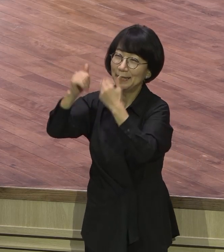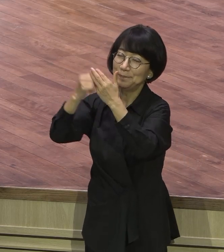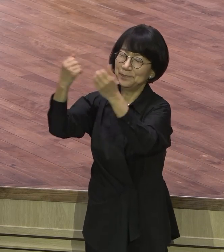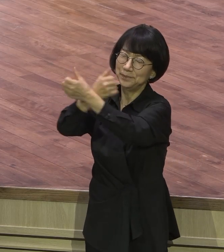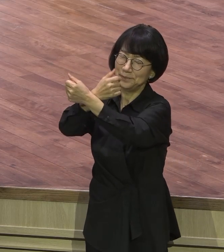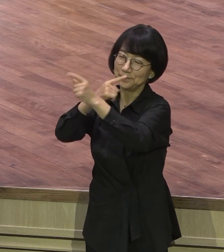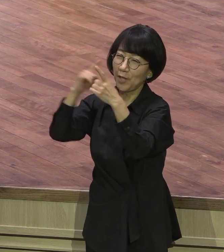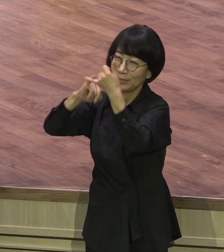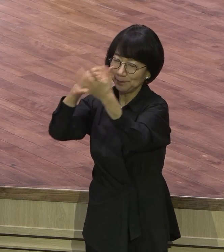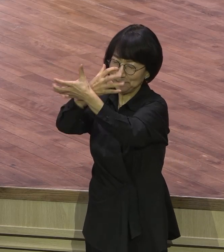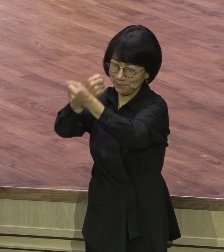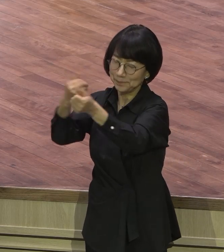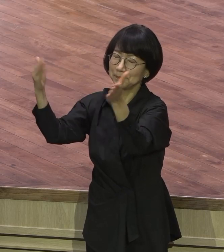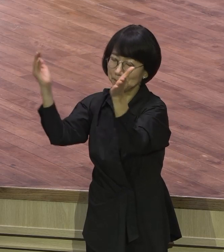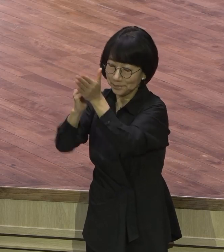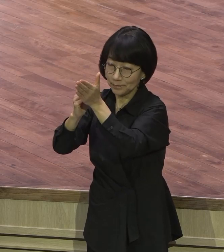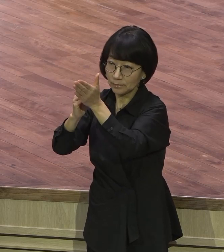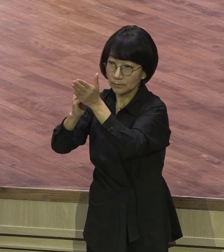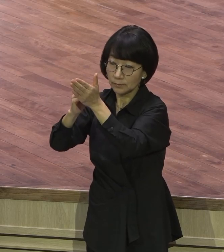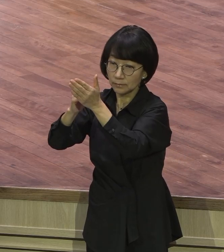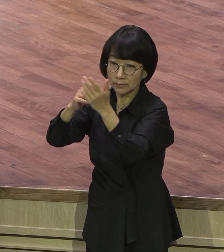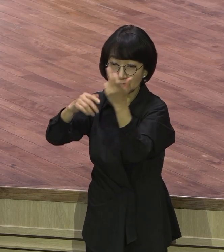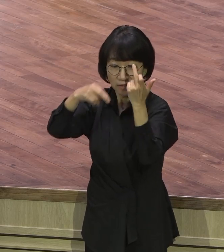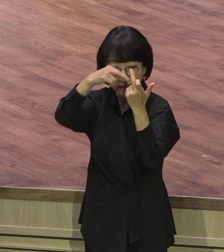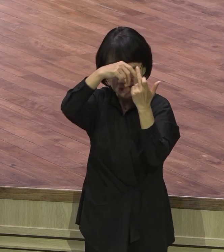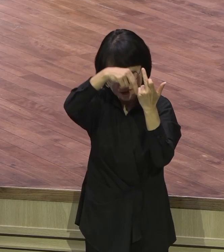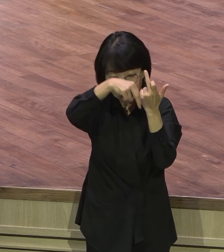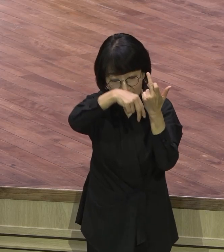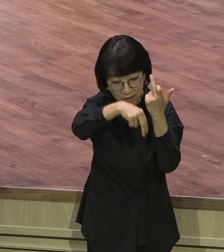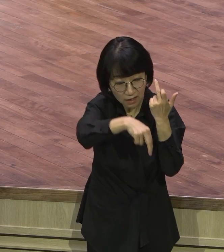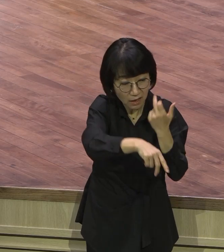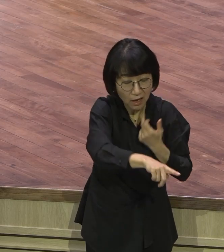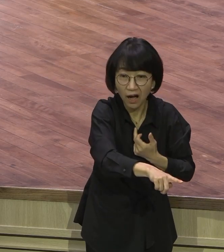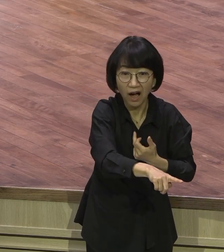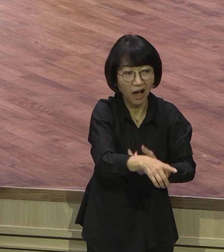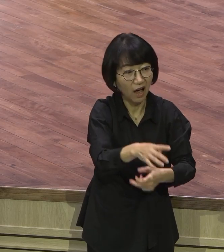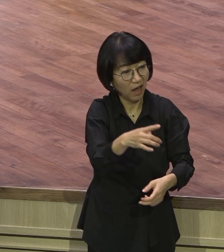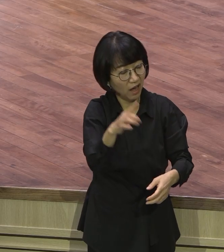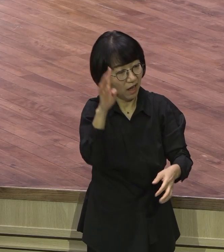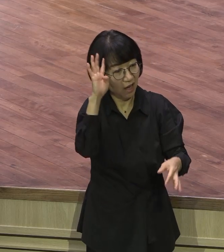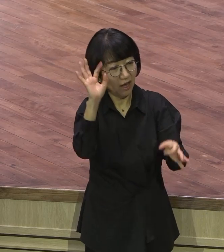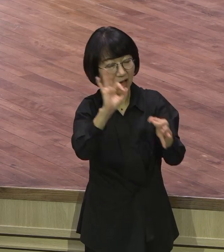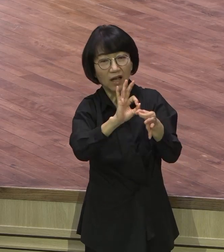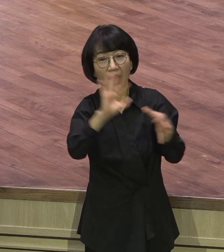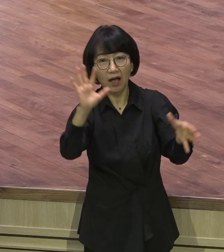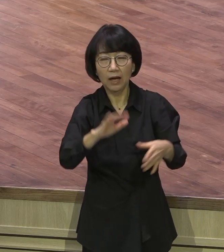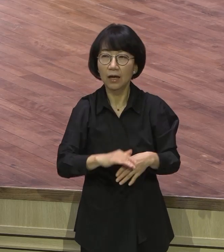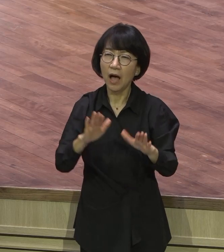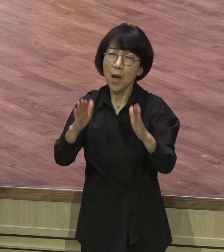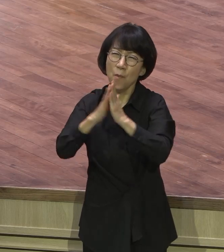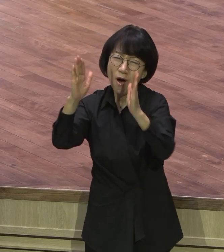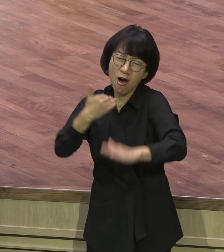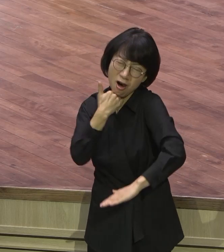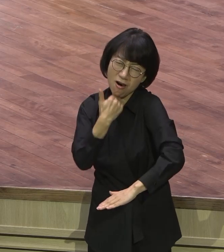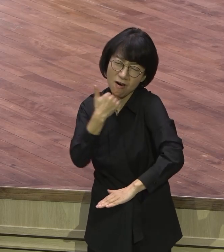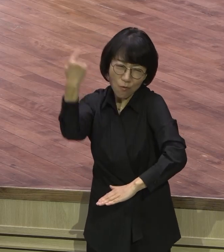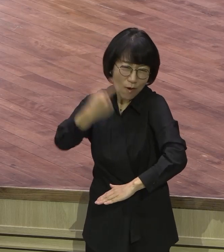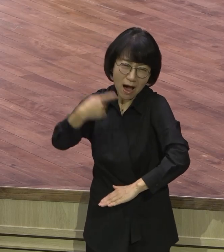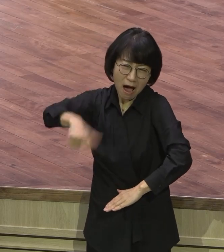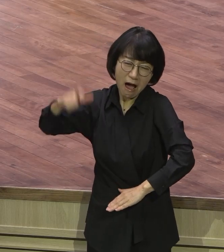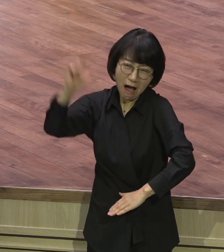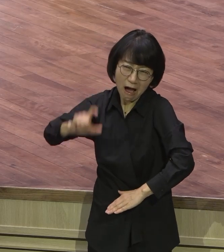금송화지 우상을 만들어가지고 모세가 없어졌으니 이제 우리가 이 금송화지를 앞에 모시고